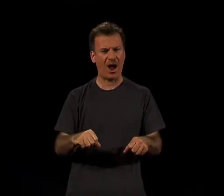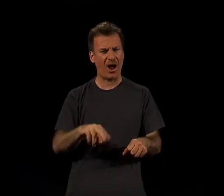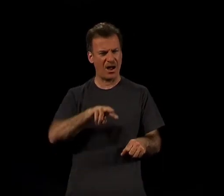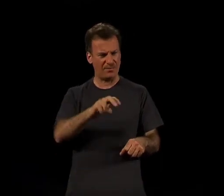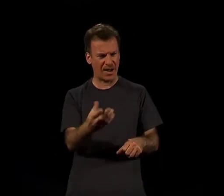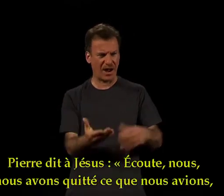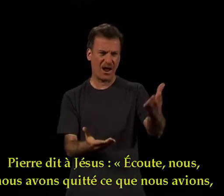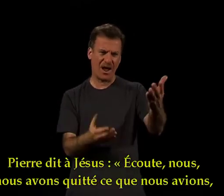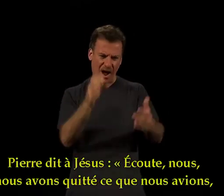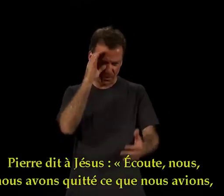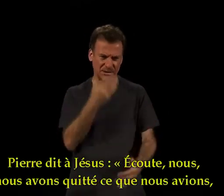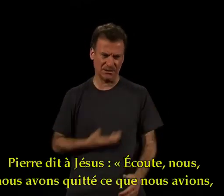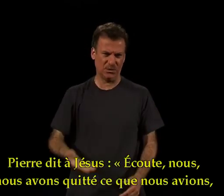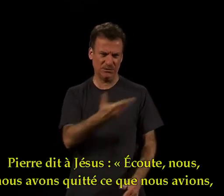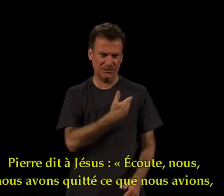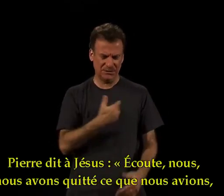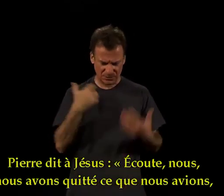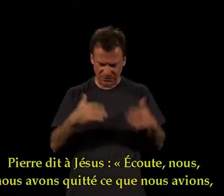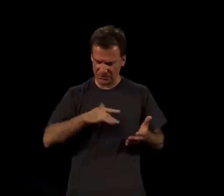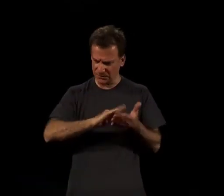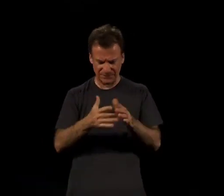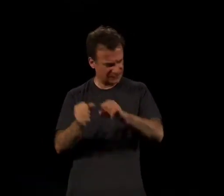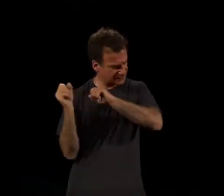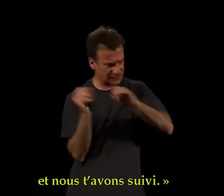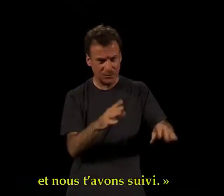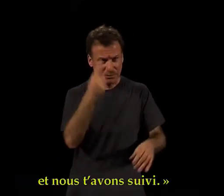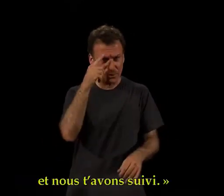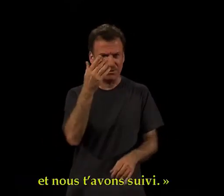» dit à Jésus « Écoute, nous, avons quitté ce que nous avions et nous t'avons suivi.